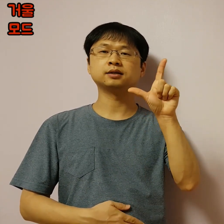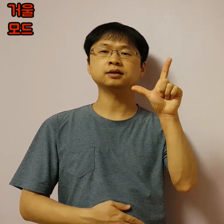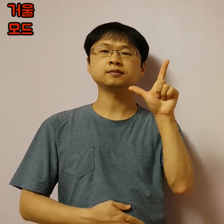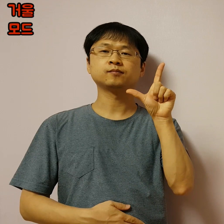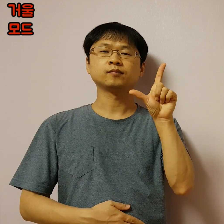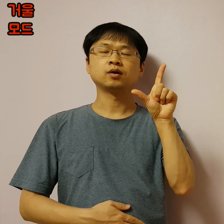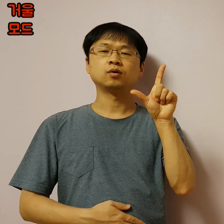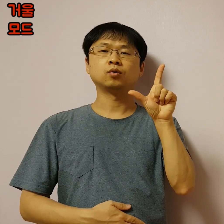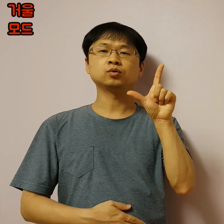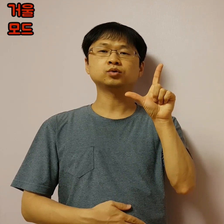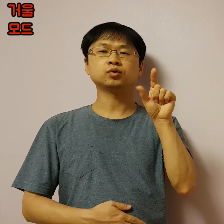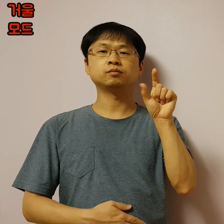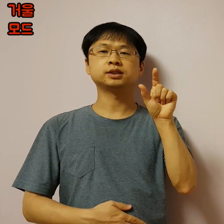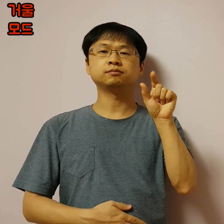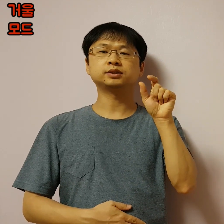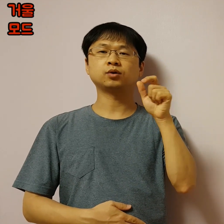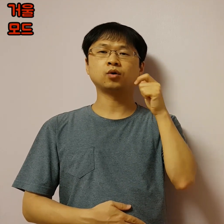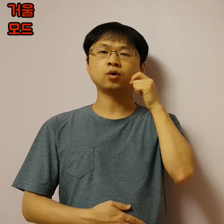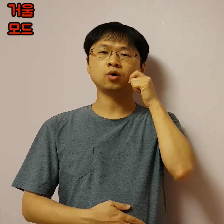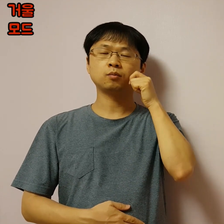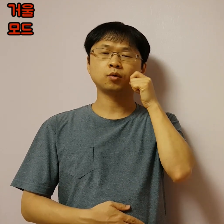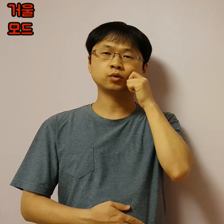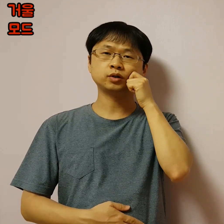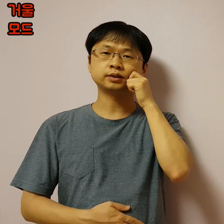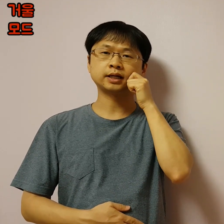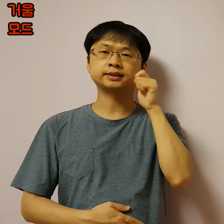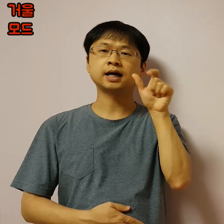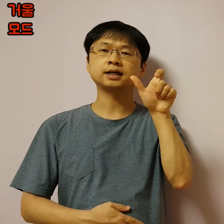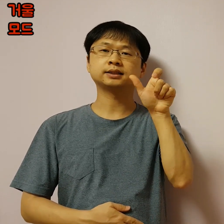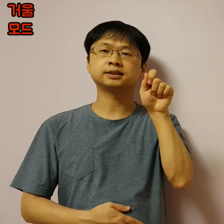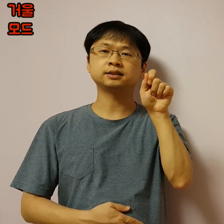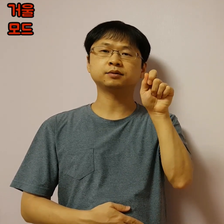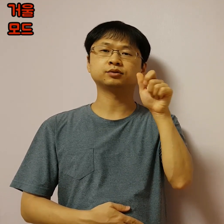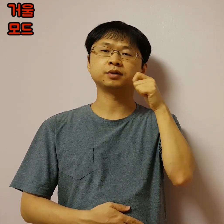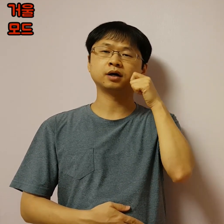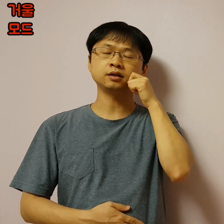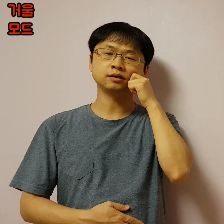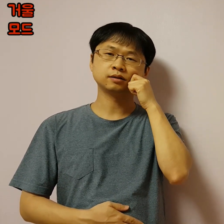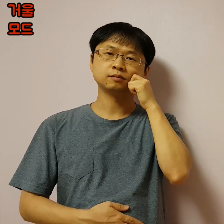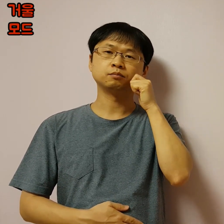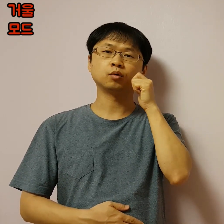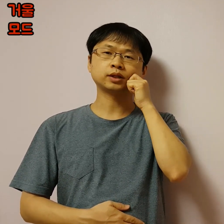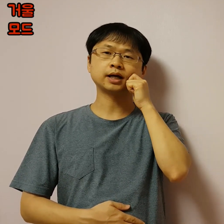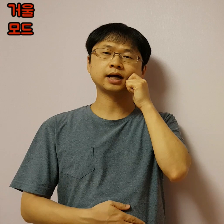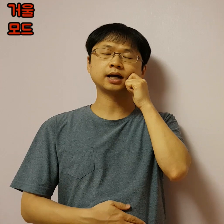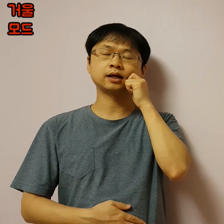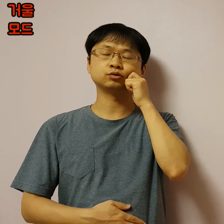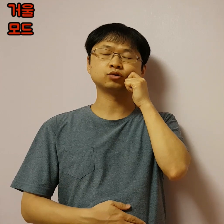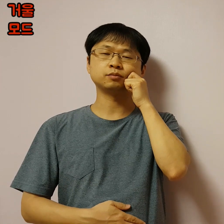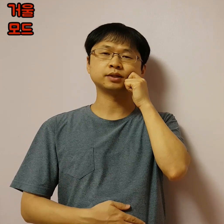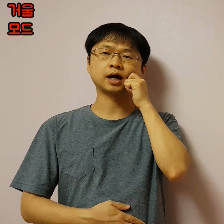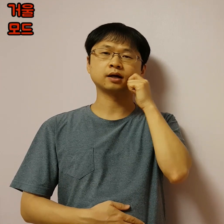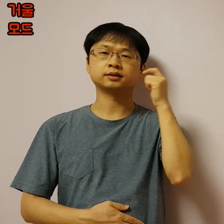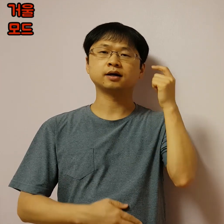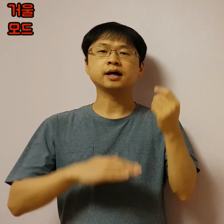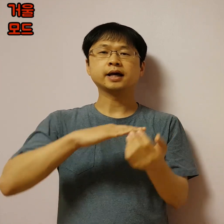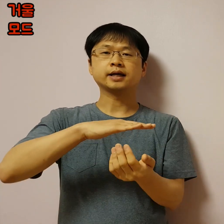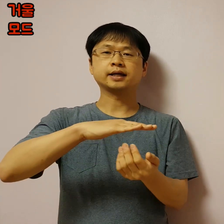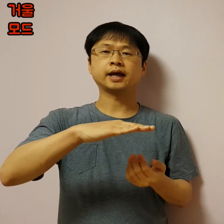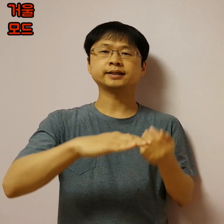못하다는 오른손 엄지검지로 볼을 살짝 집어주면 못하다라는 수어입니다. 그래서